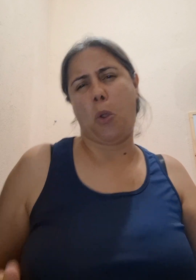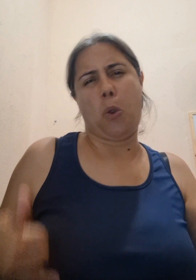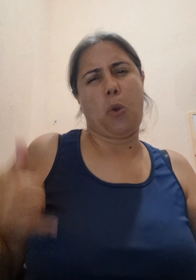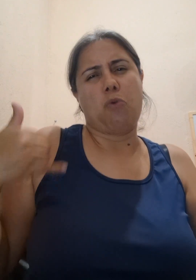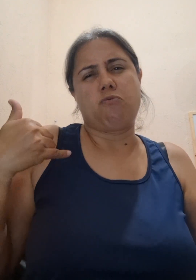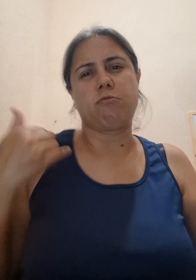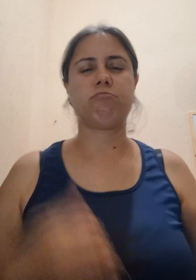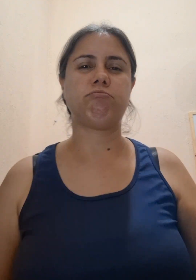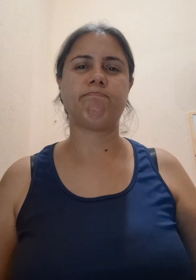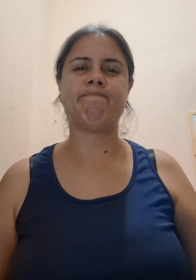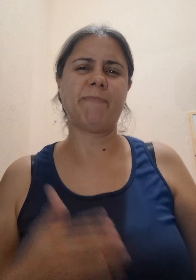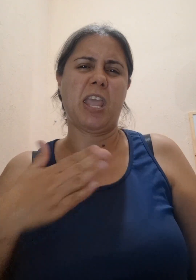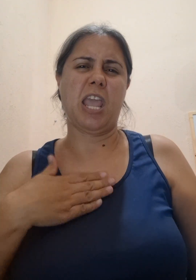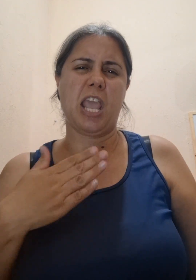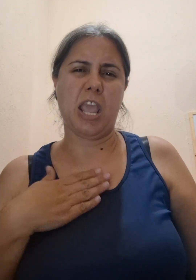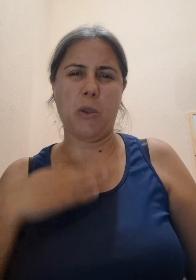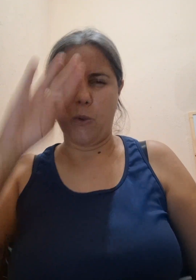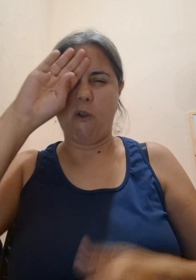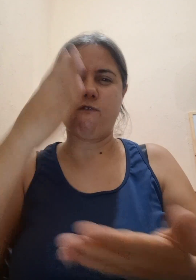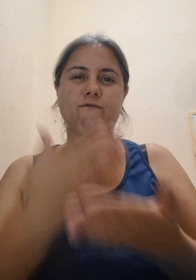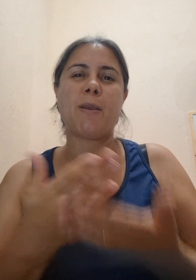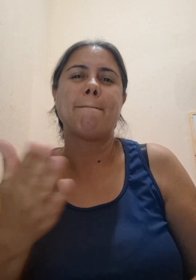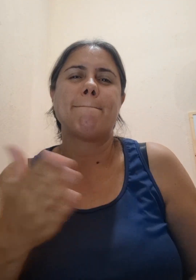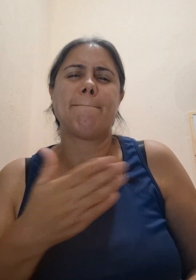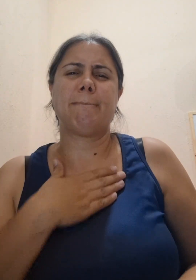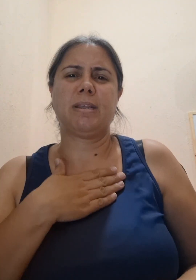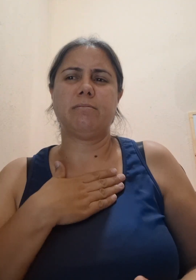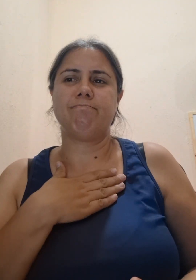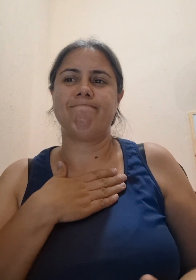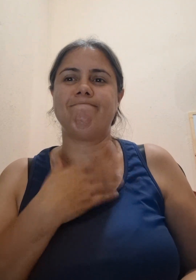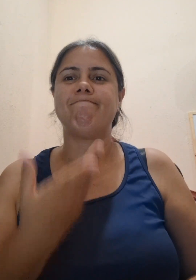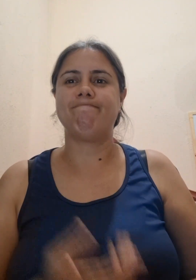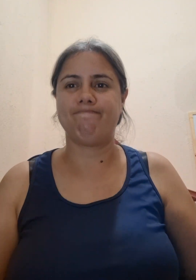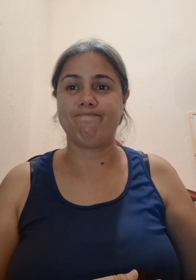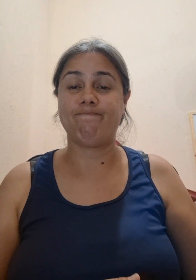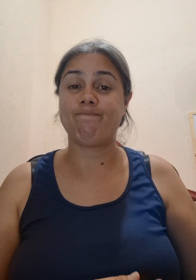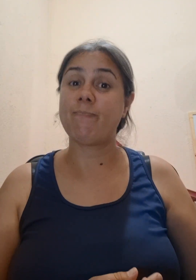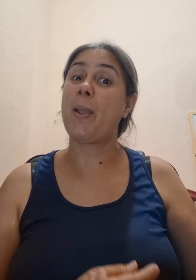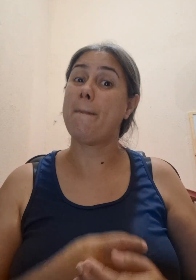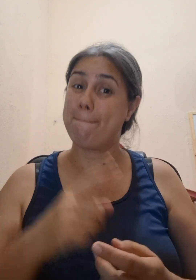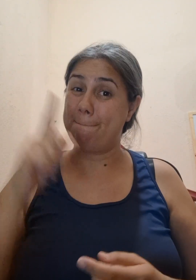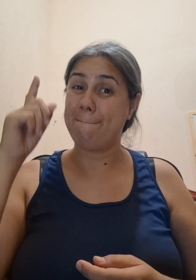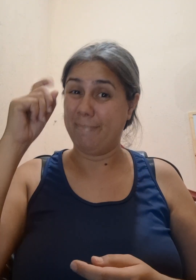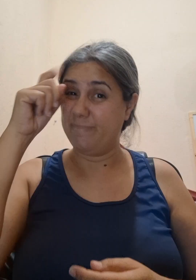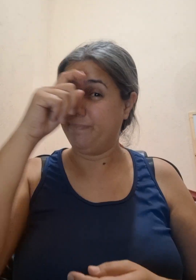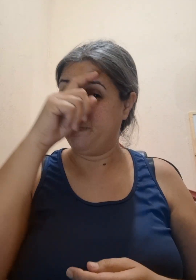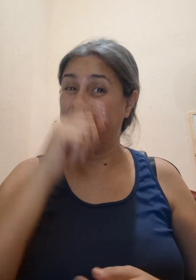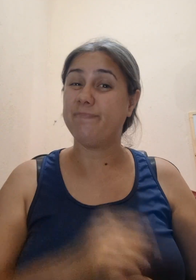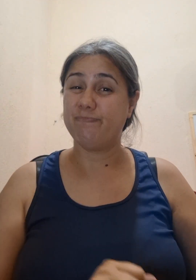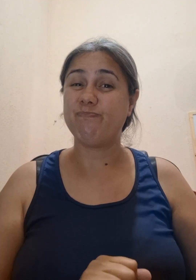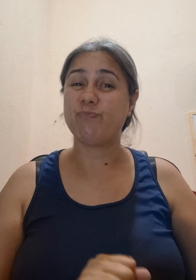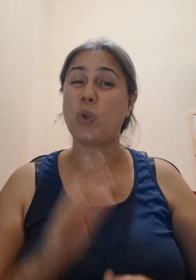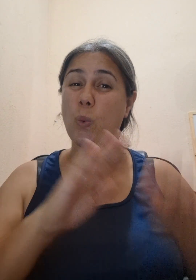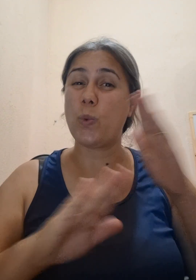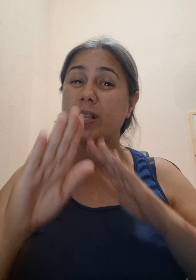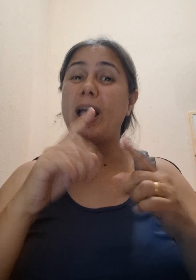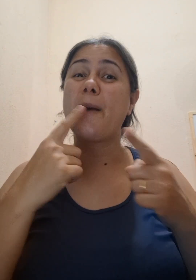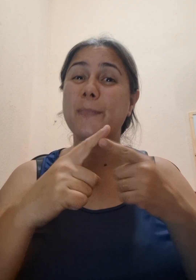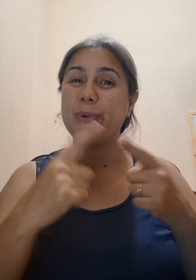é liberdade, é o orgulho, da autoconfiança, eu vou confiar em mim mesmo.